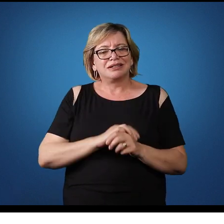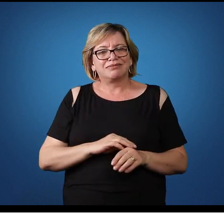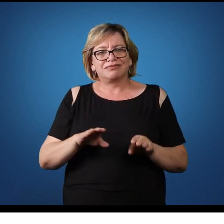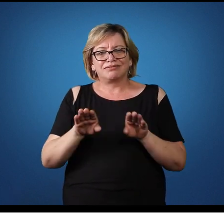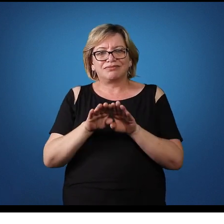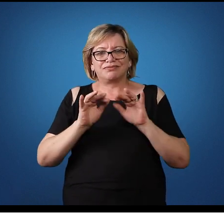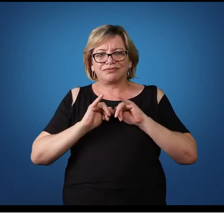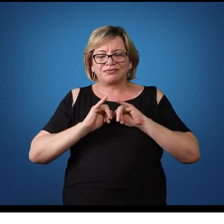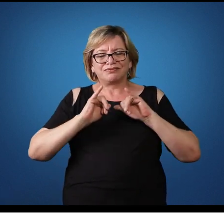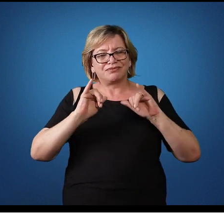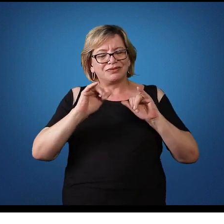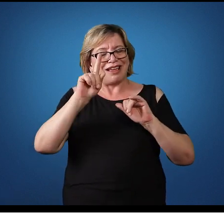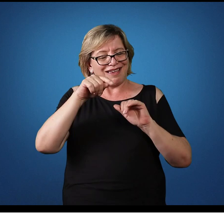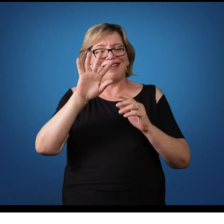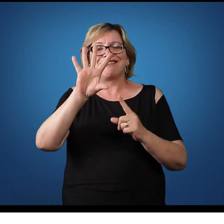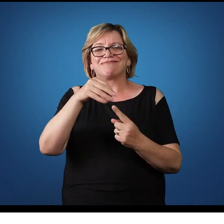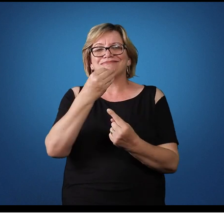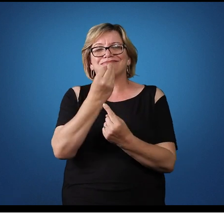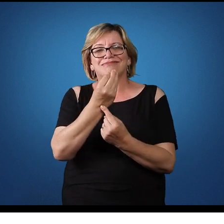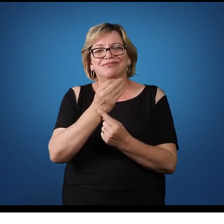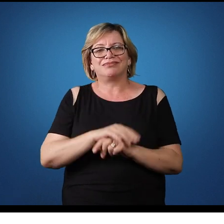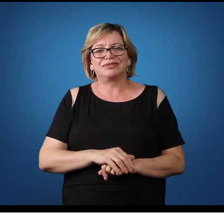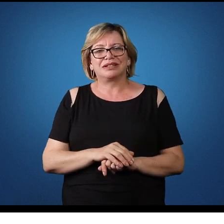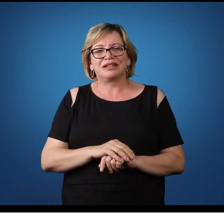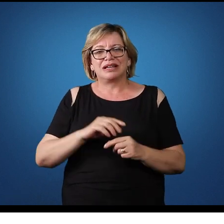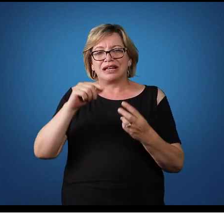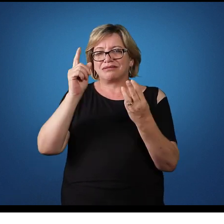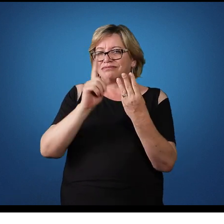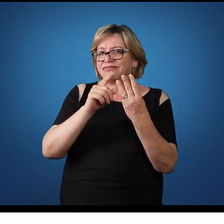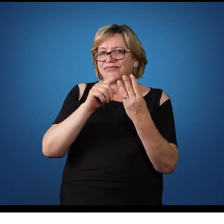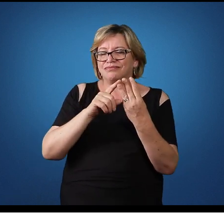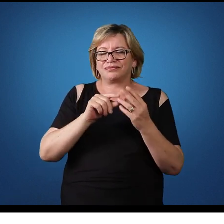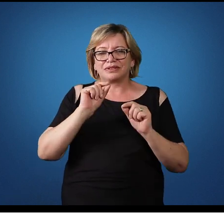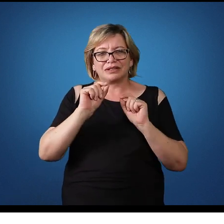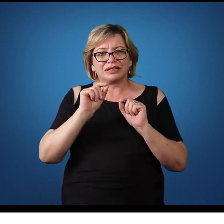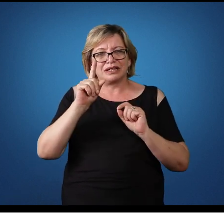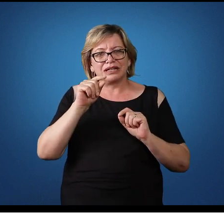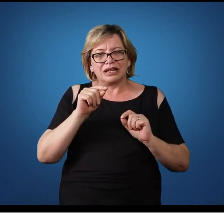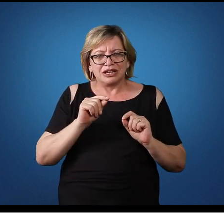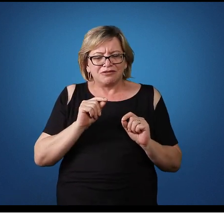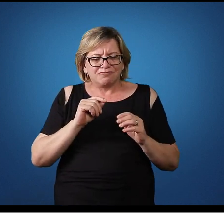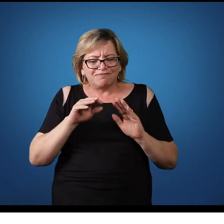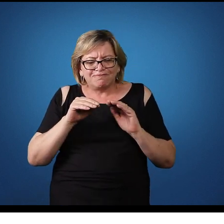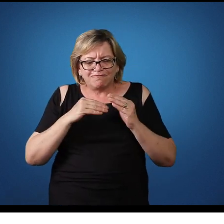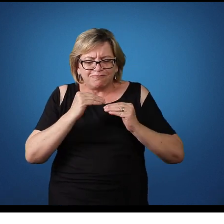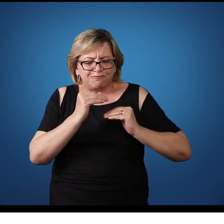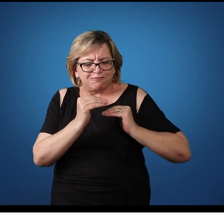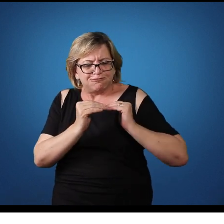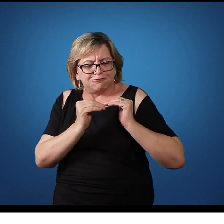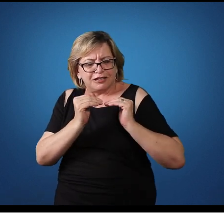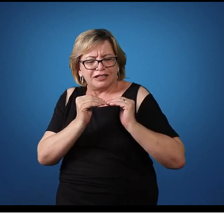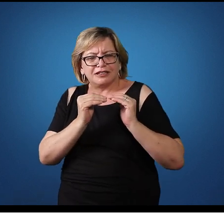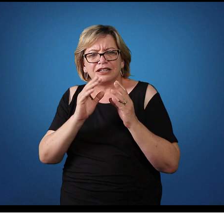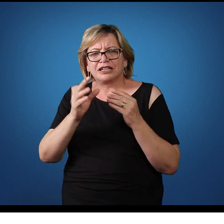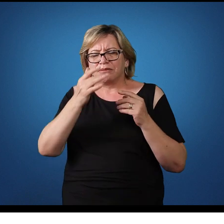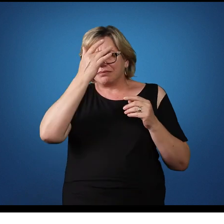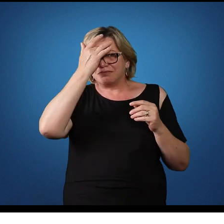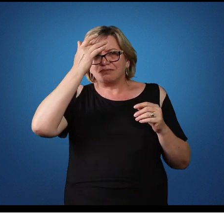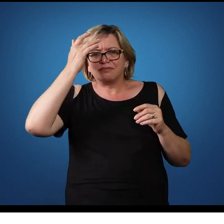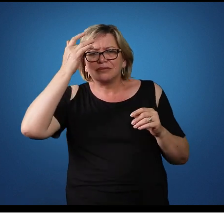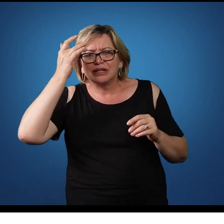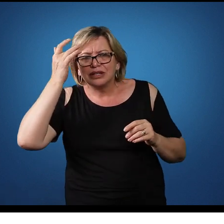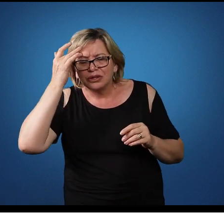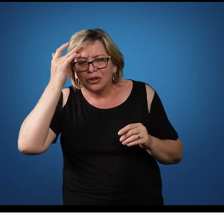é arte, né? A institucionalização é justamente esse processo no qual instituições,